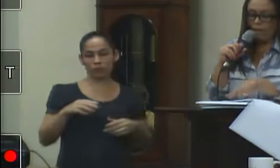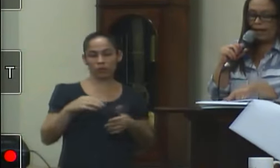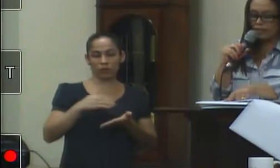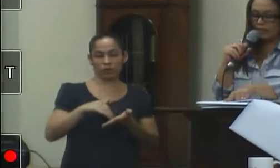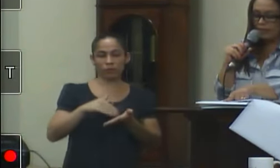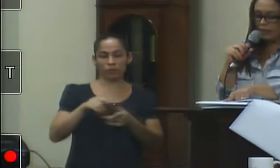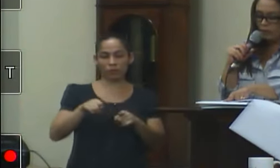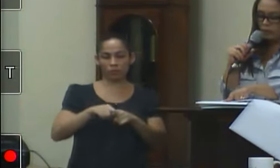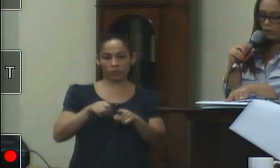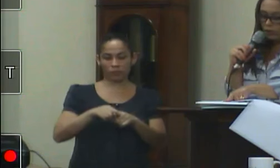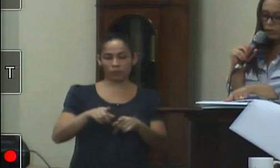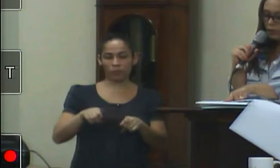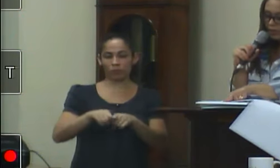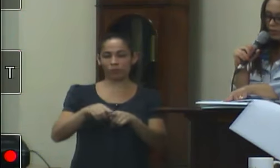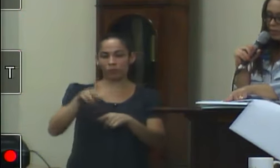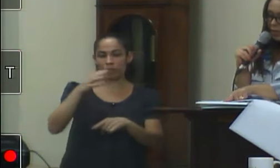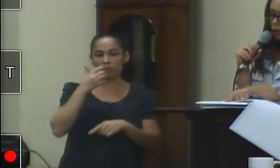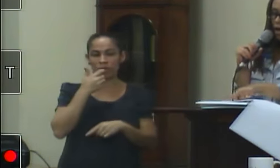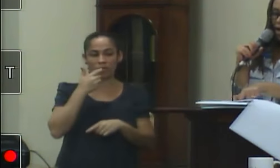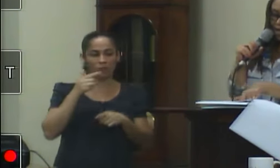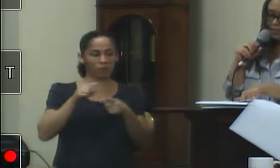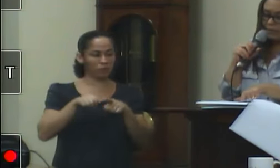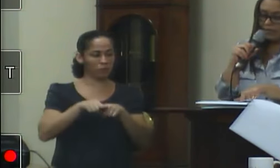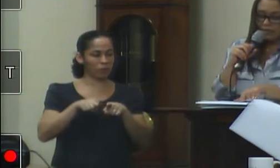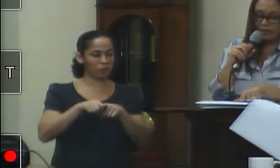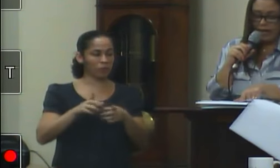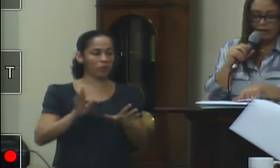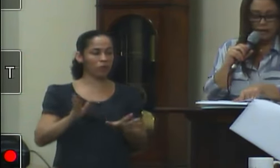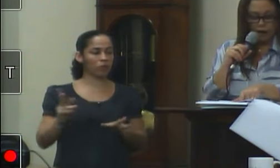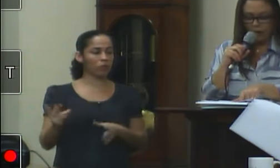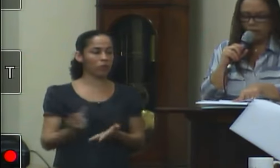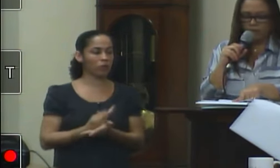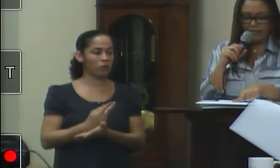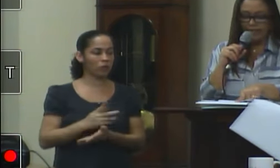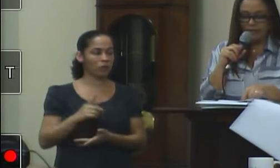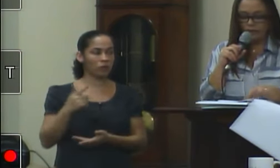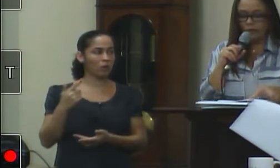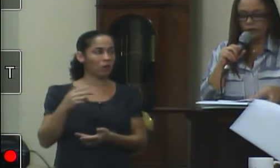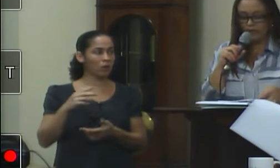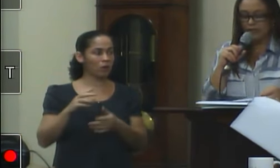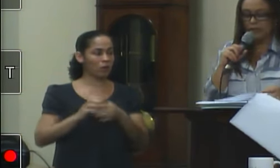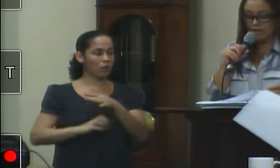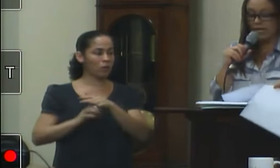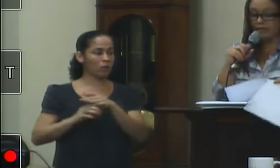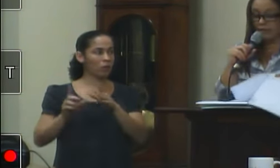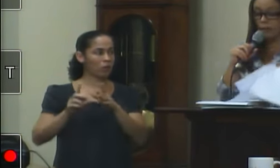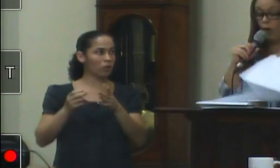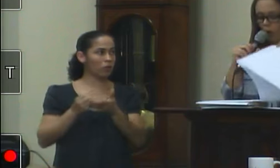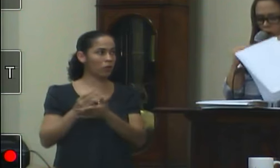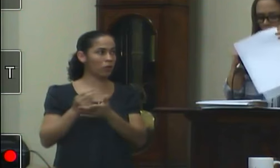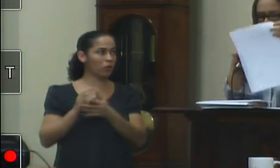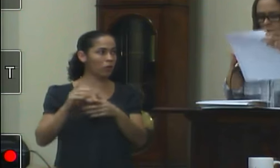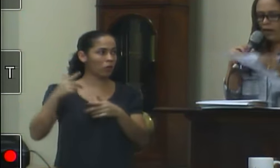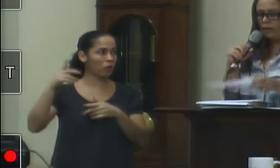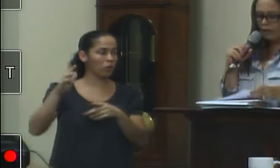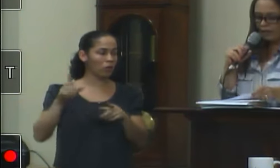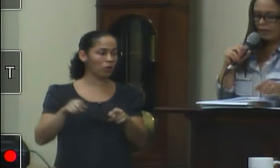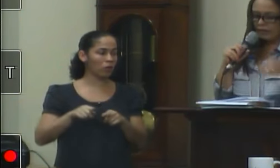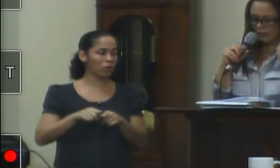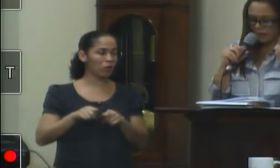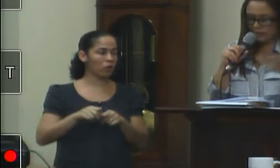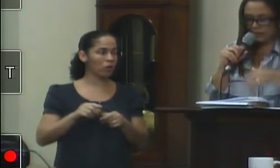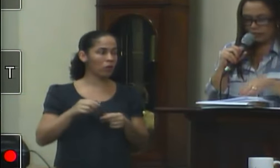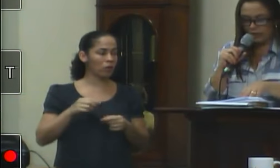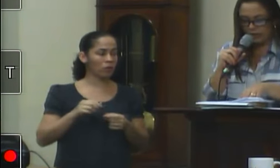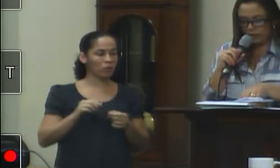Uma parte de material odontológico aconteceu. As empresas que vieram não venderam tudo e nós estamos realizando outra agora